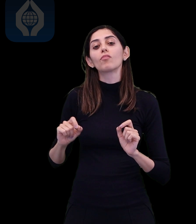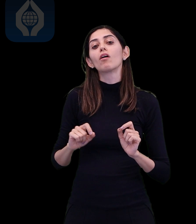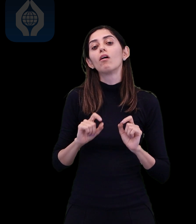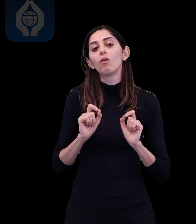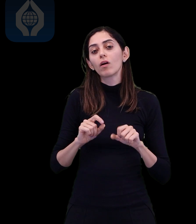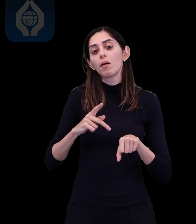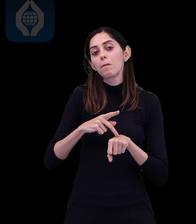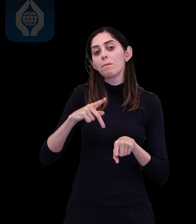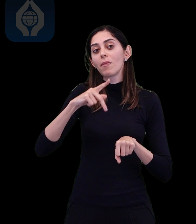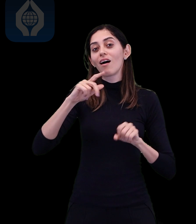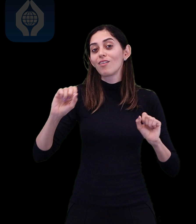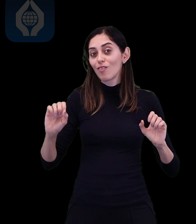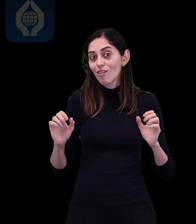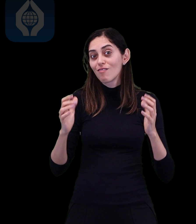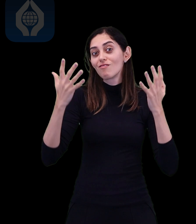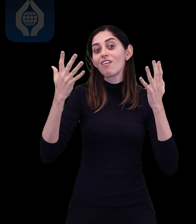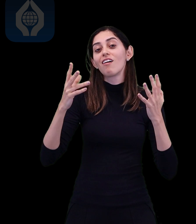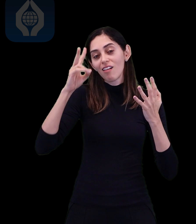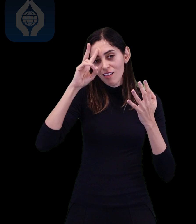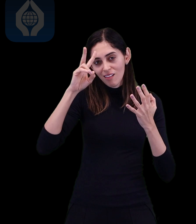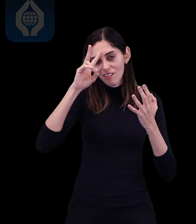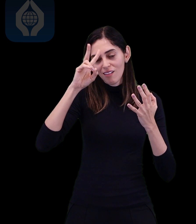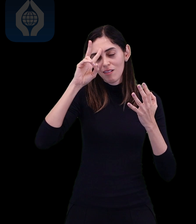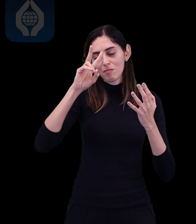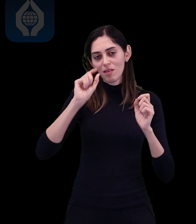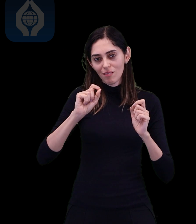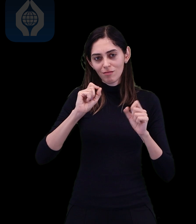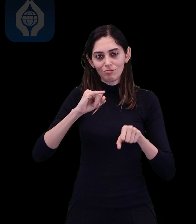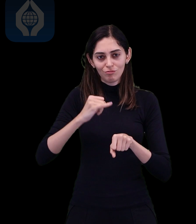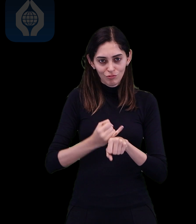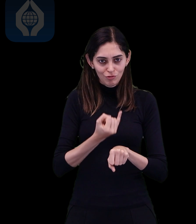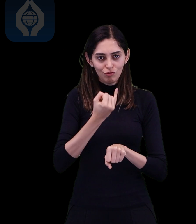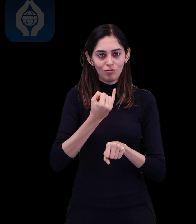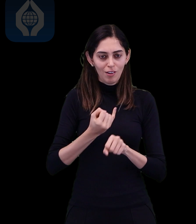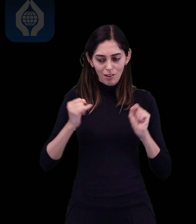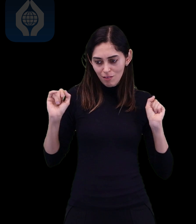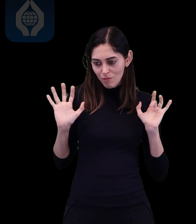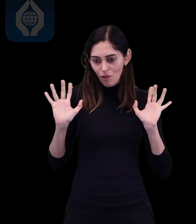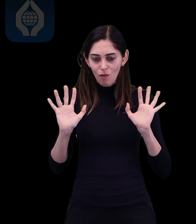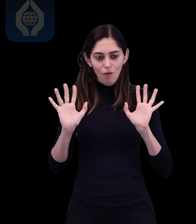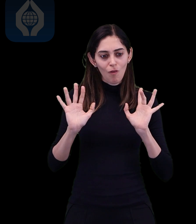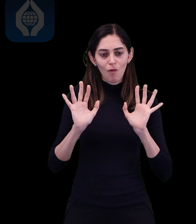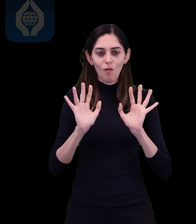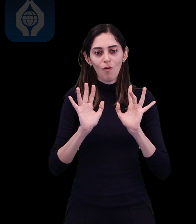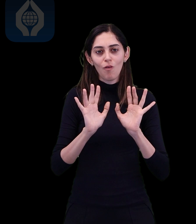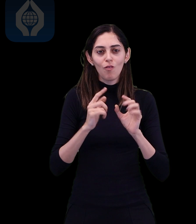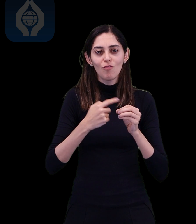da cerimônia anual da festa da Páscoa que acontecia em Jerusalém.